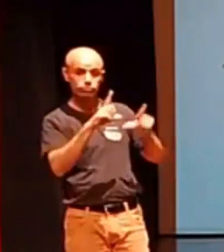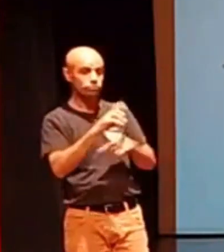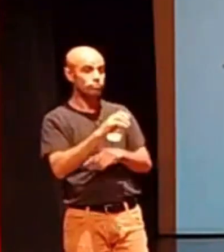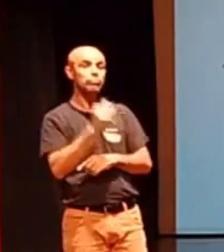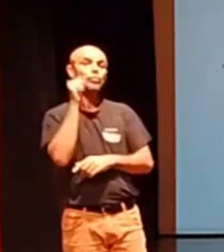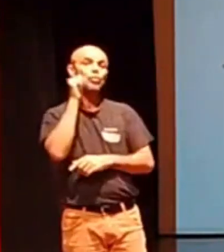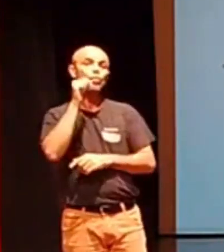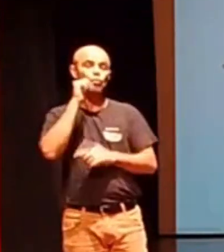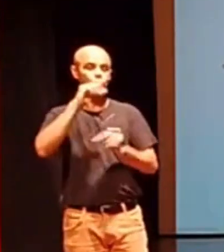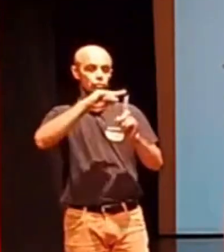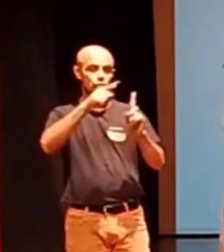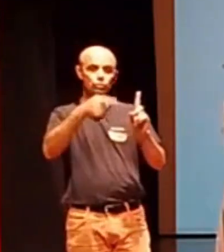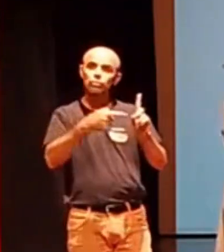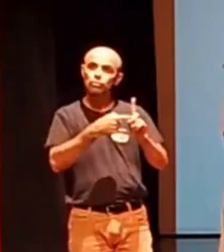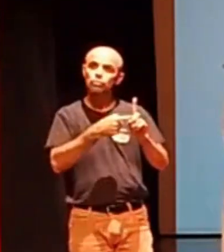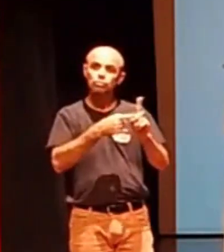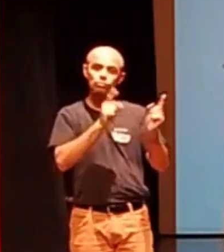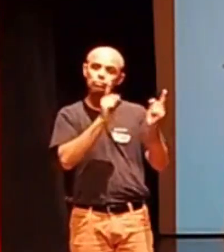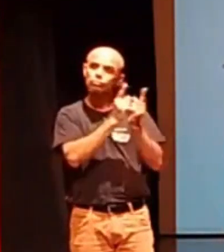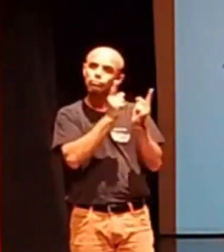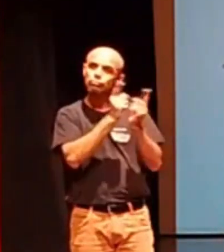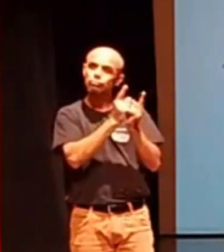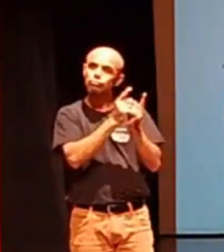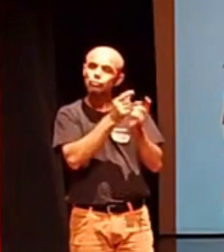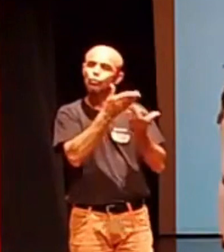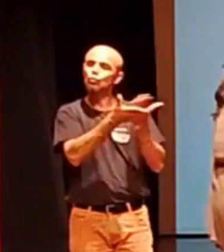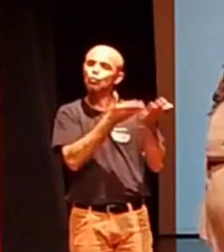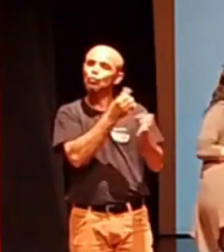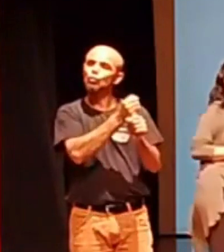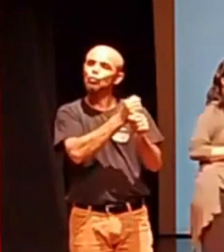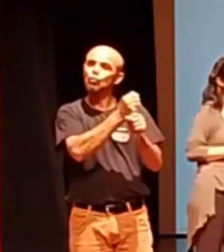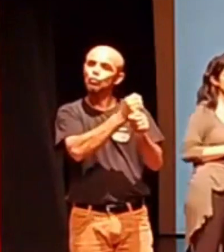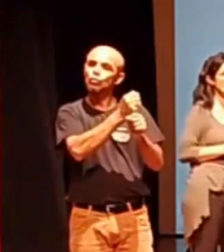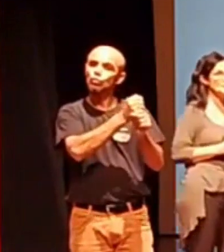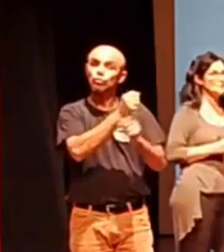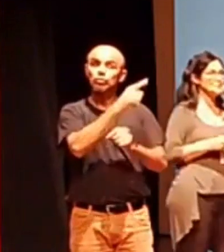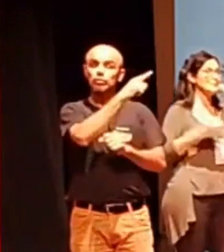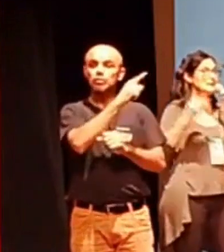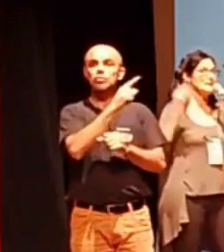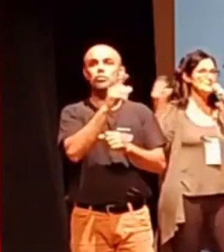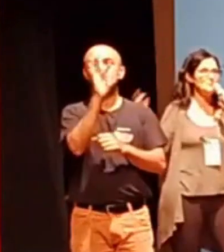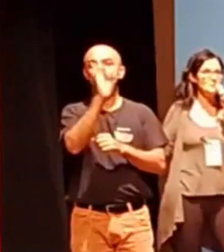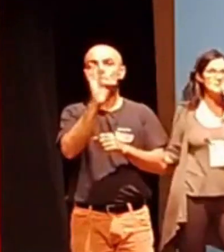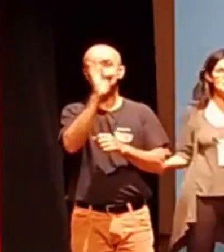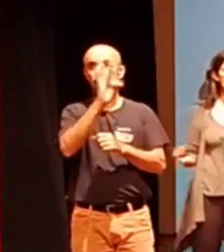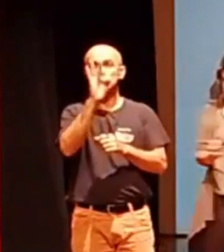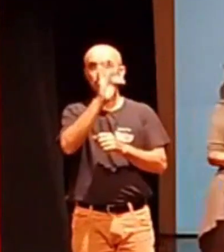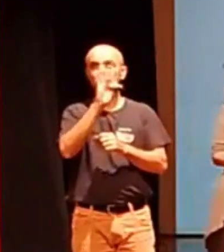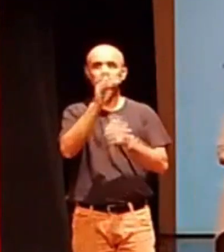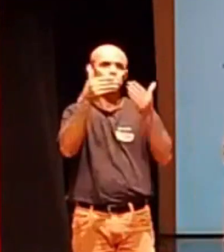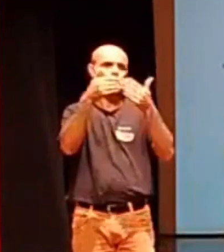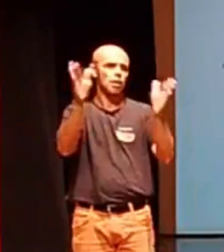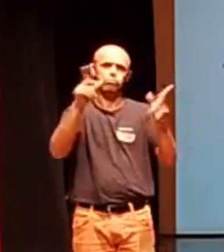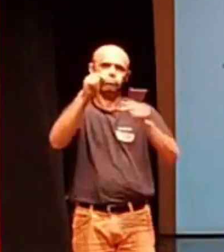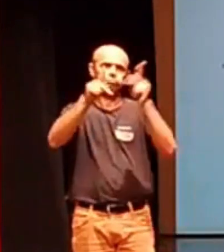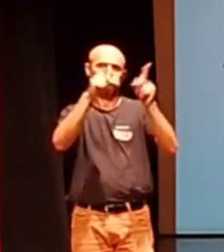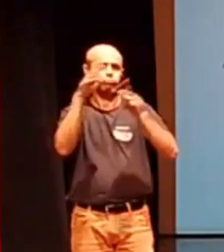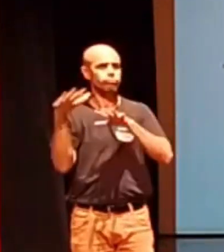gestante que a gente atendeu há muito tempo na clínica da faculdade, lá da universidade, onde é aberta à população,